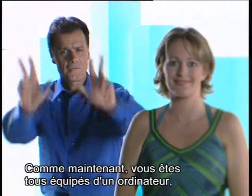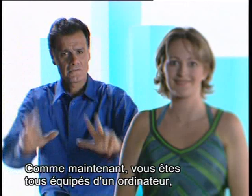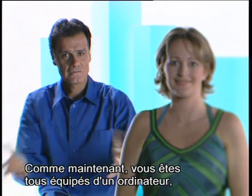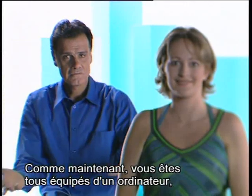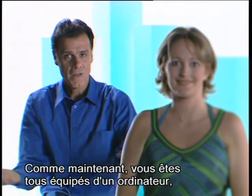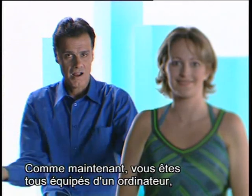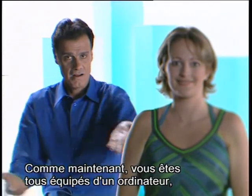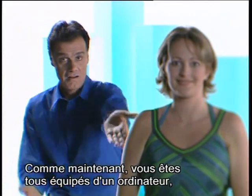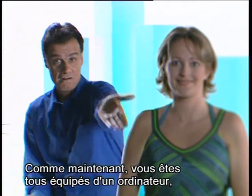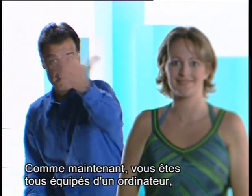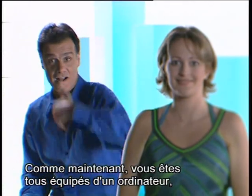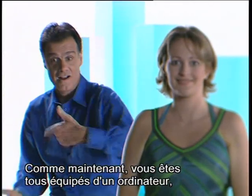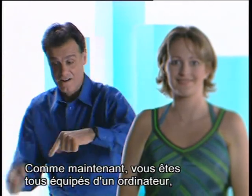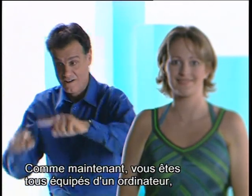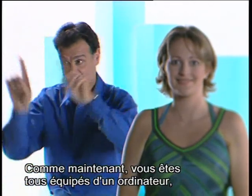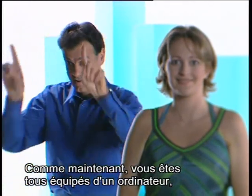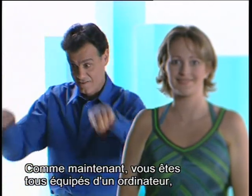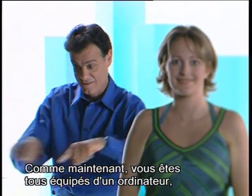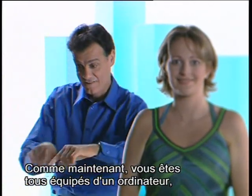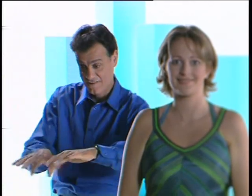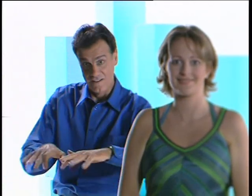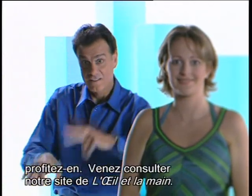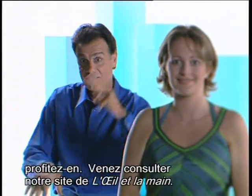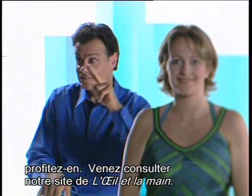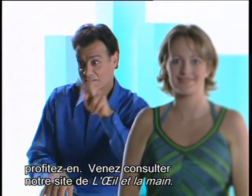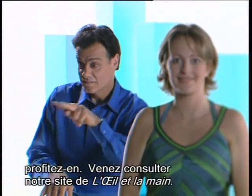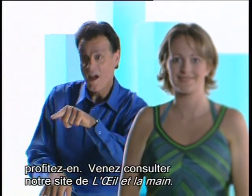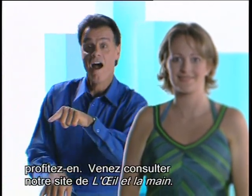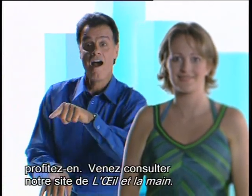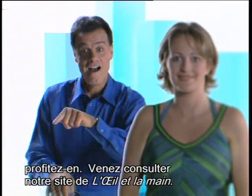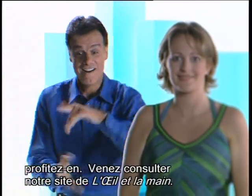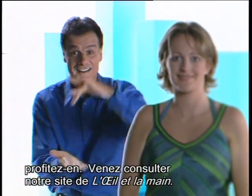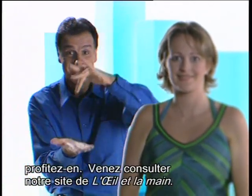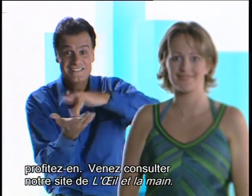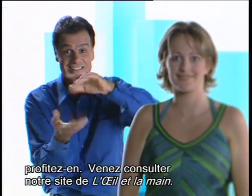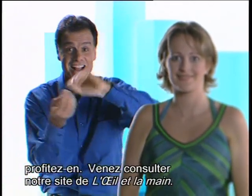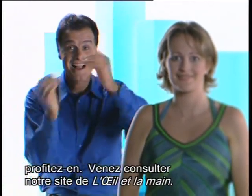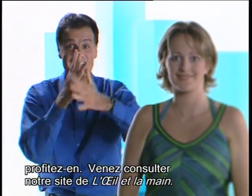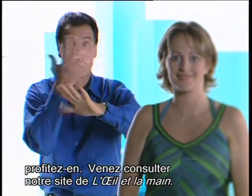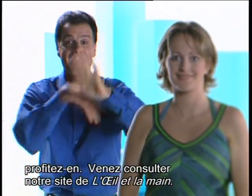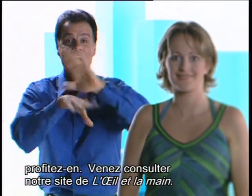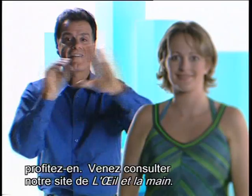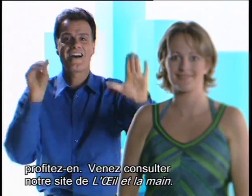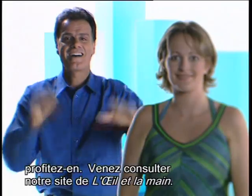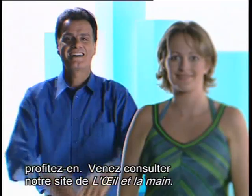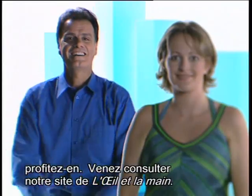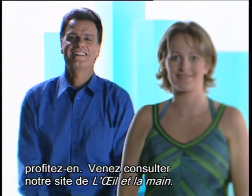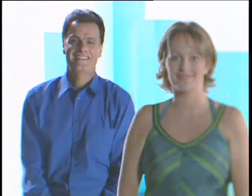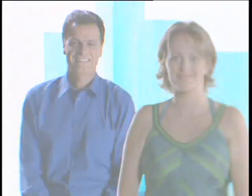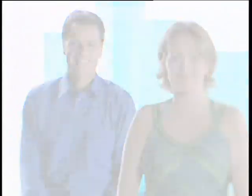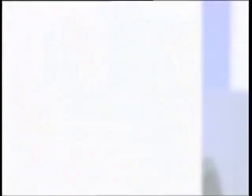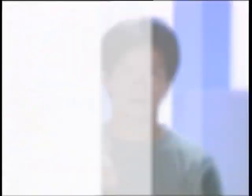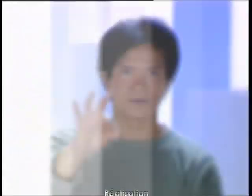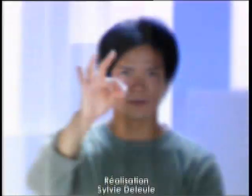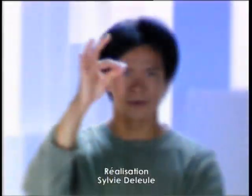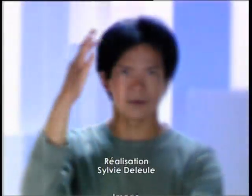Comme maintenant, vous êtes presque tous équipés d'un ordinateur, eh bien profitez-en. Venez consulter notre site de l'œil et la main.